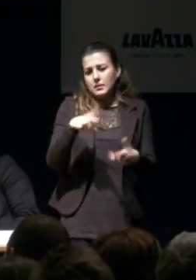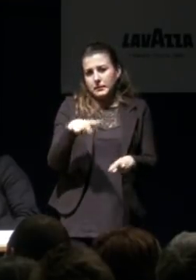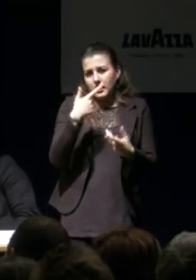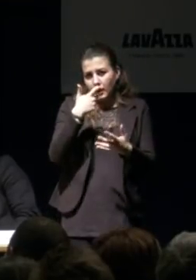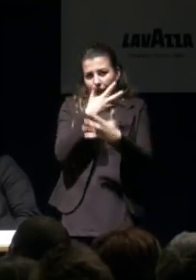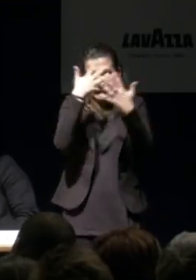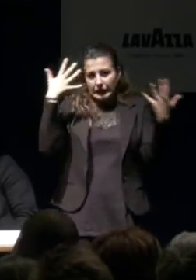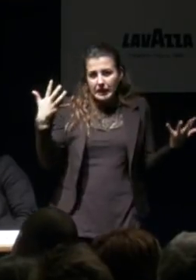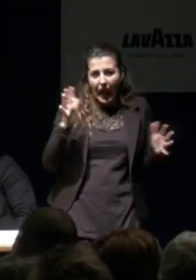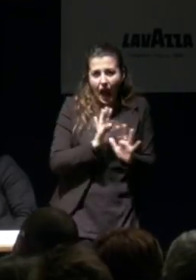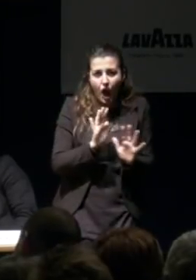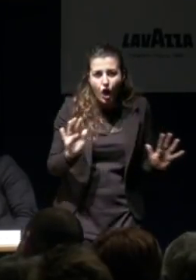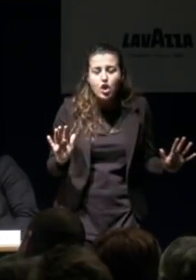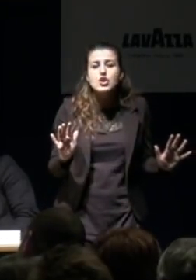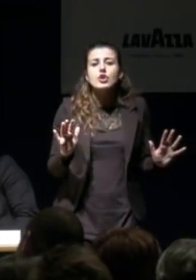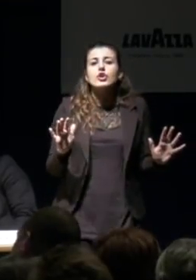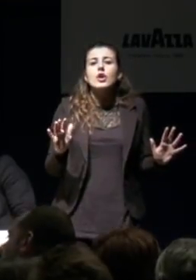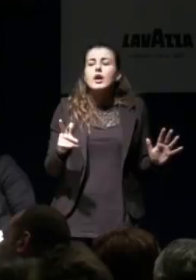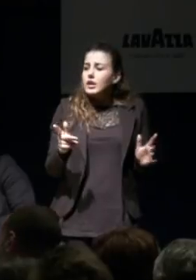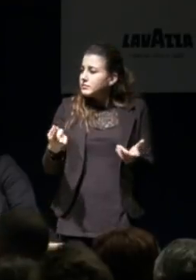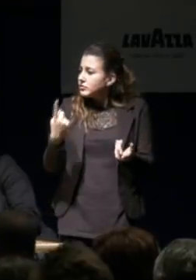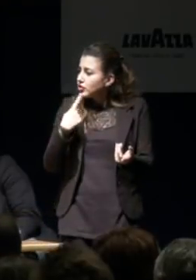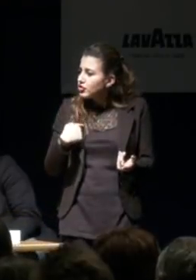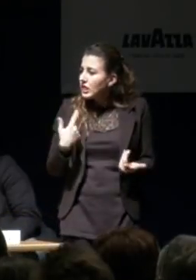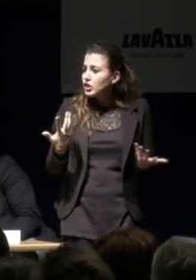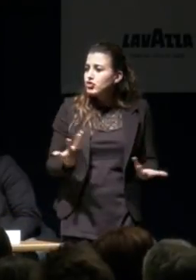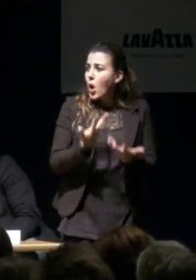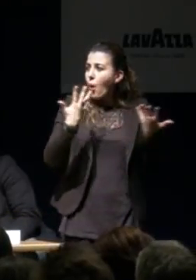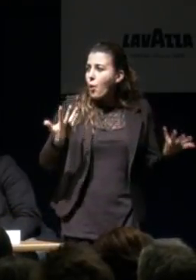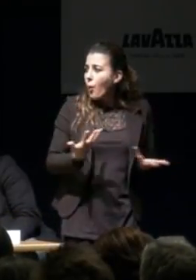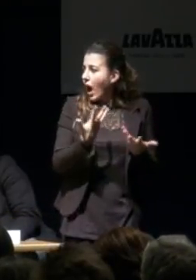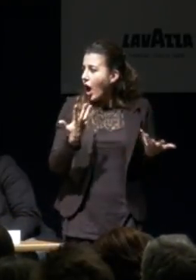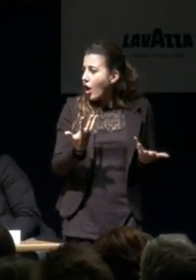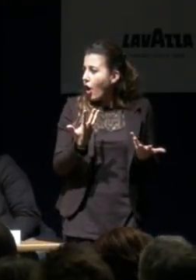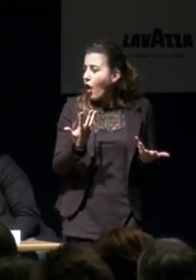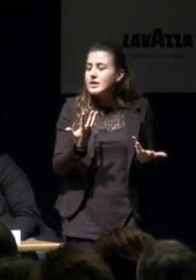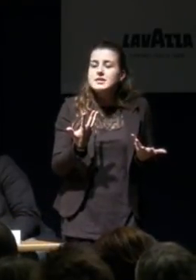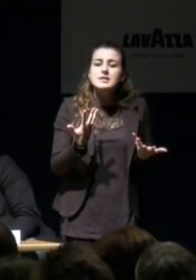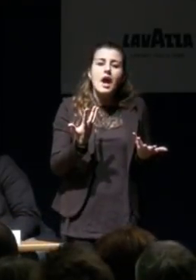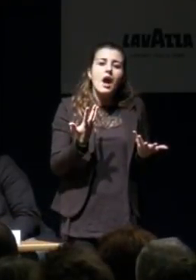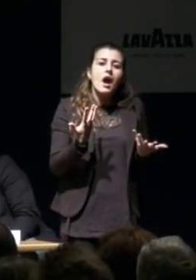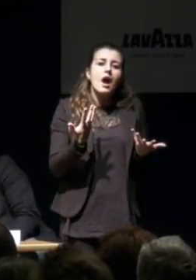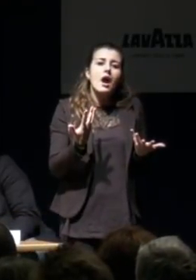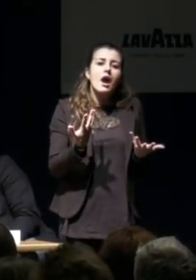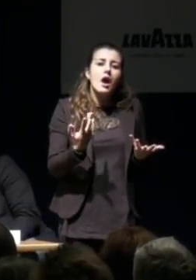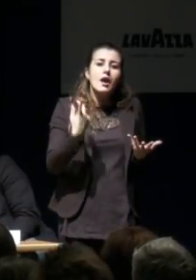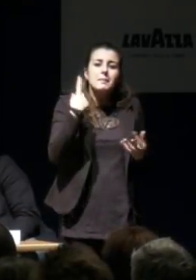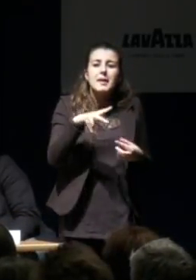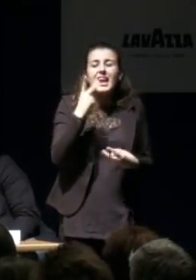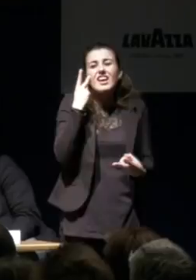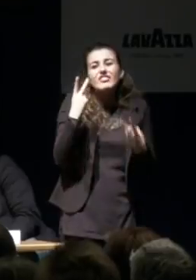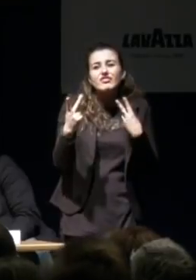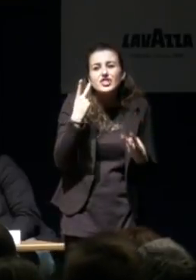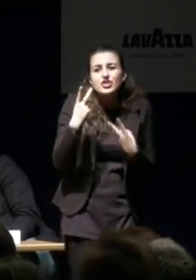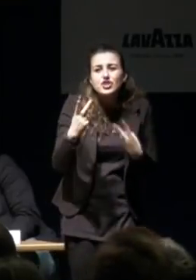se uno legge ci dai una battuta su come sulla visione che